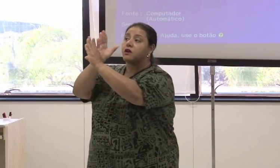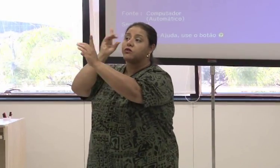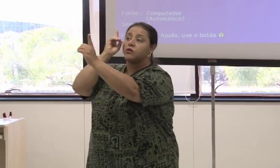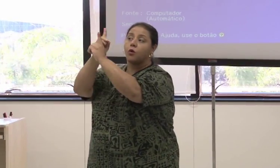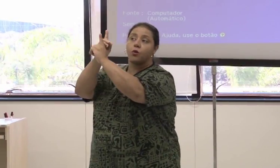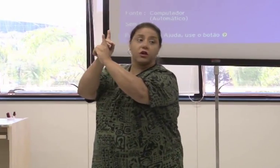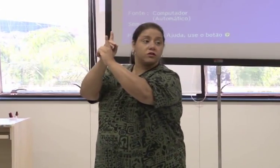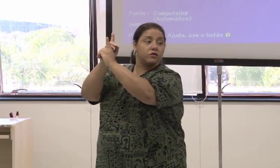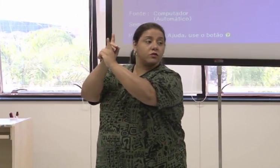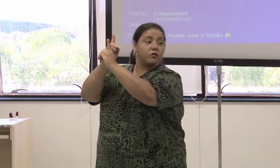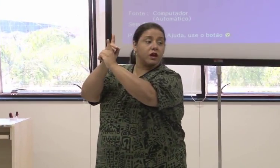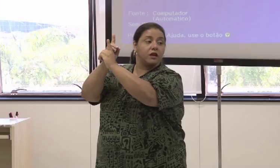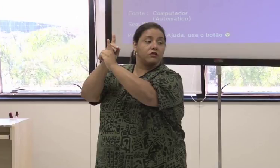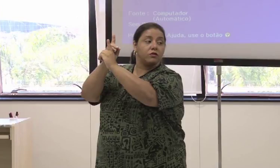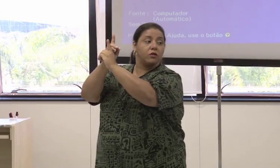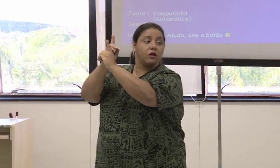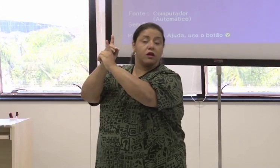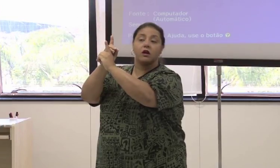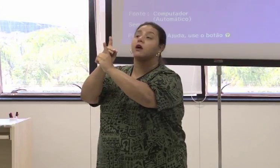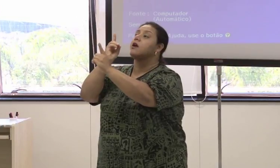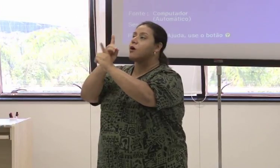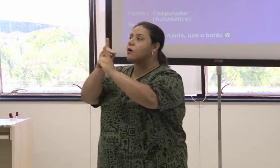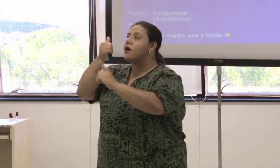Isso ou isso? Que é isso?